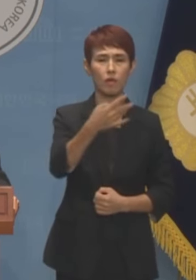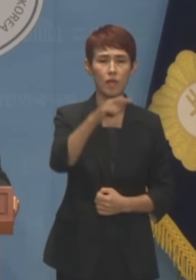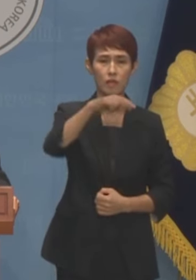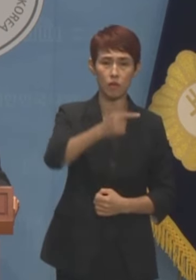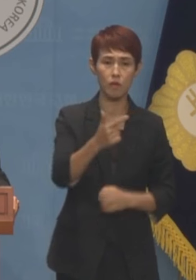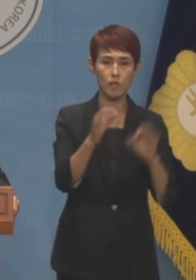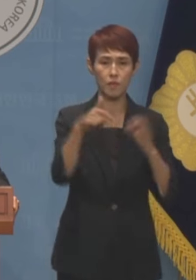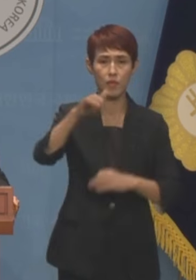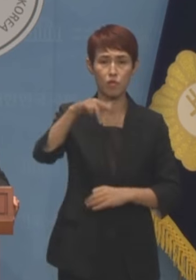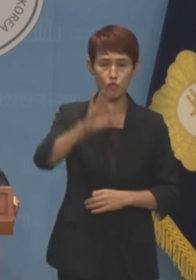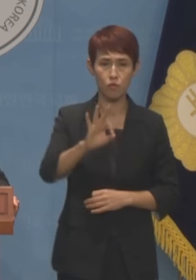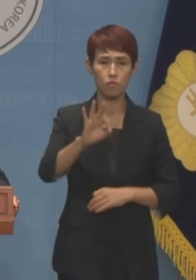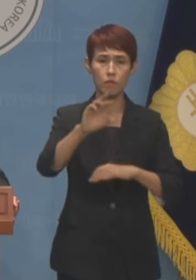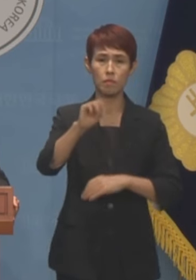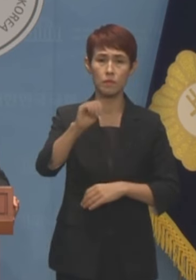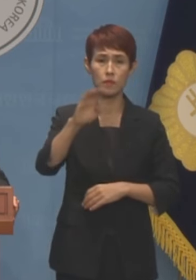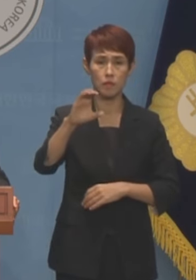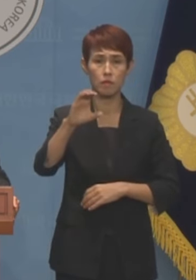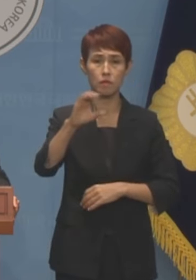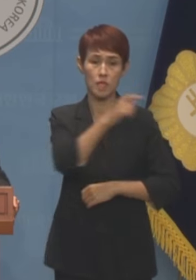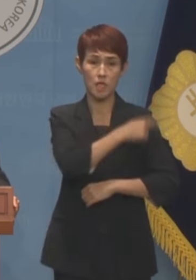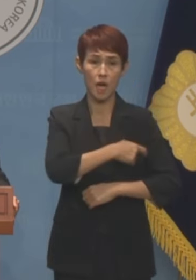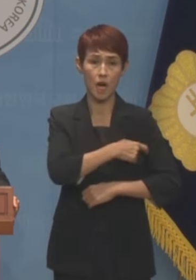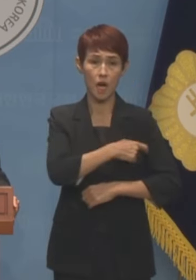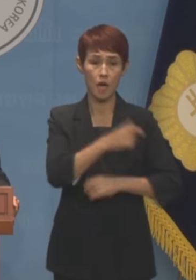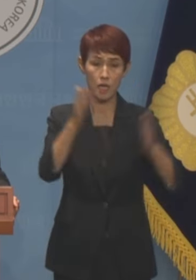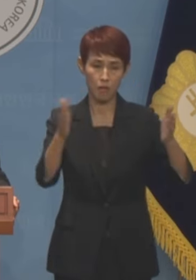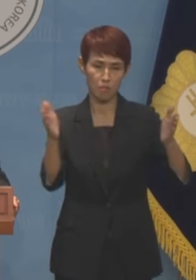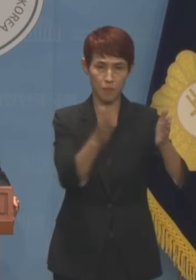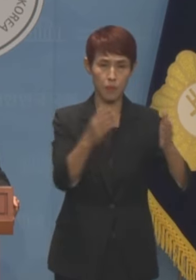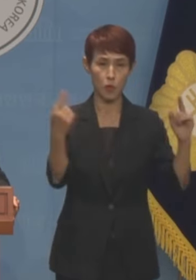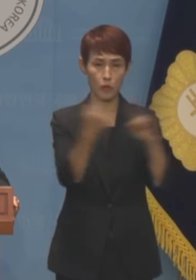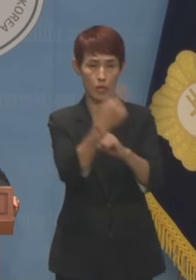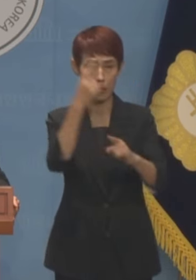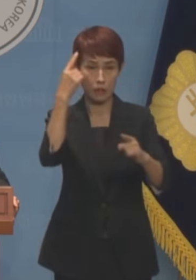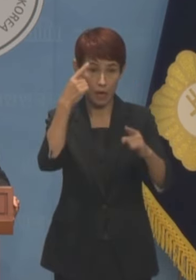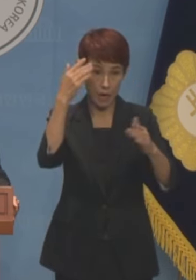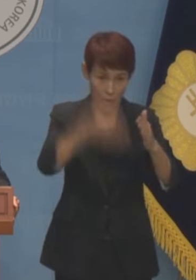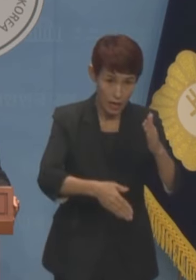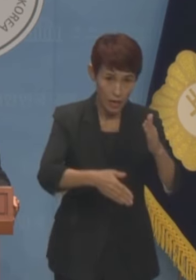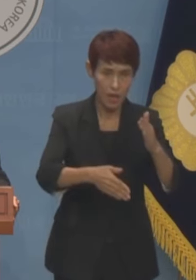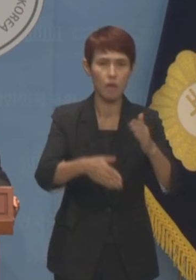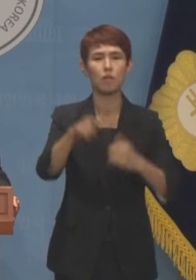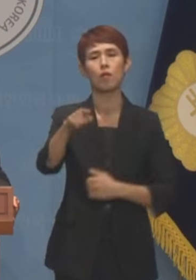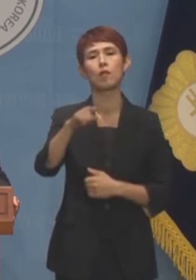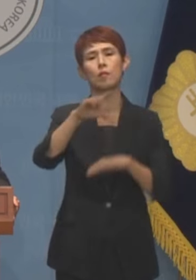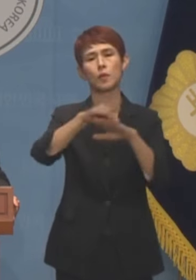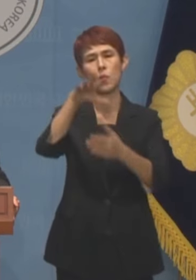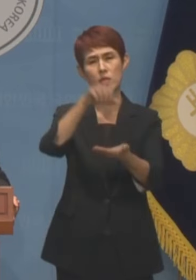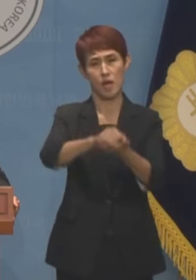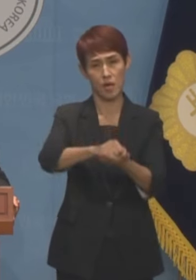김기중 박문진 이사의 임기를 줄여서 교체하려다가 실패한 것 역시 방송 장학의